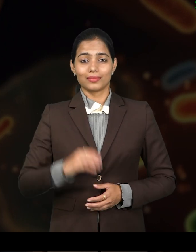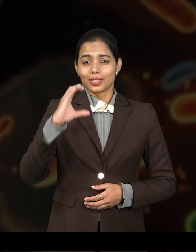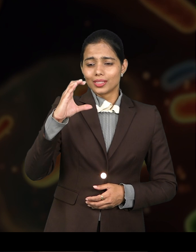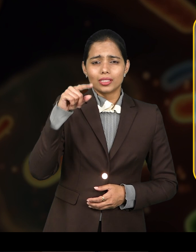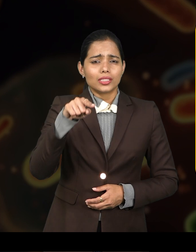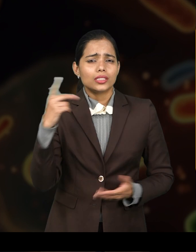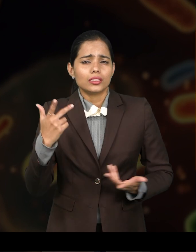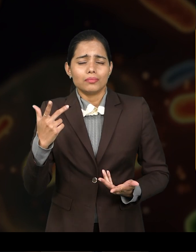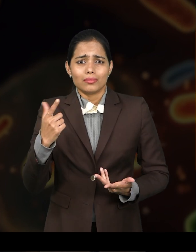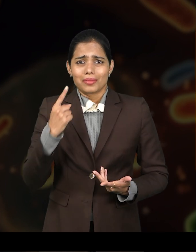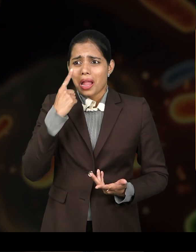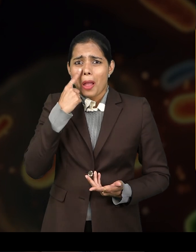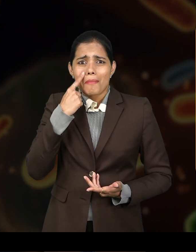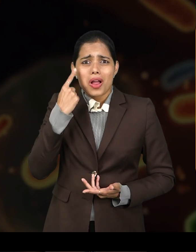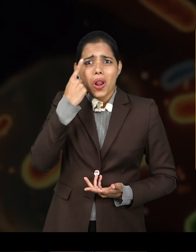हैजा,